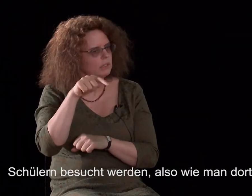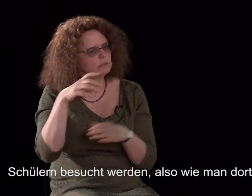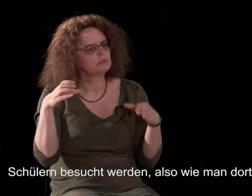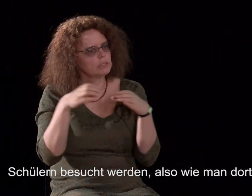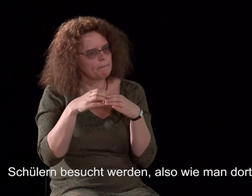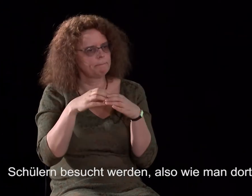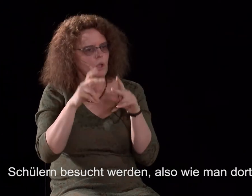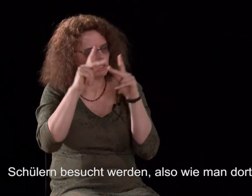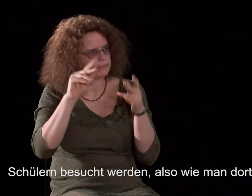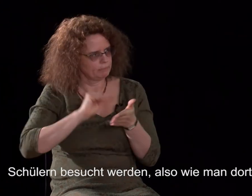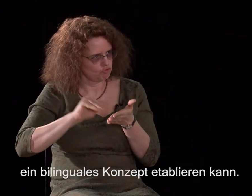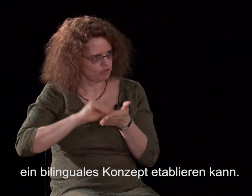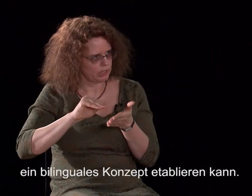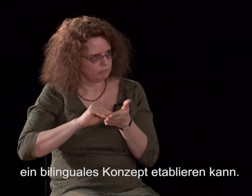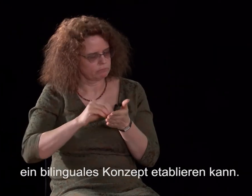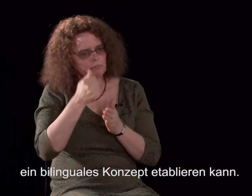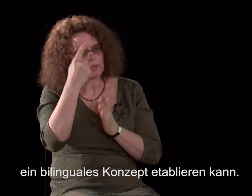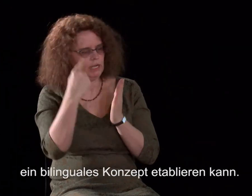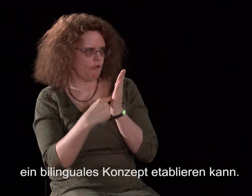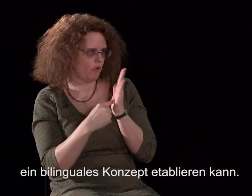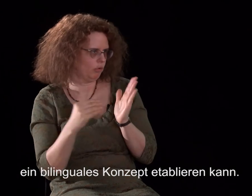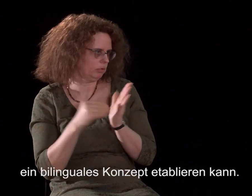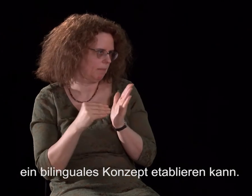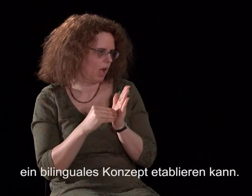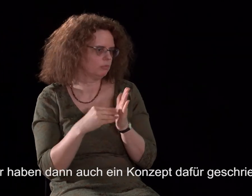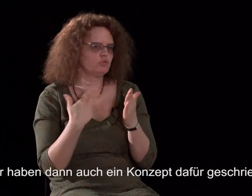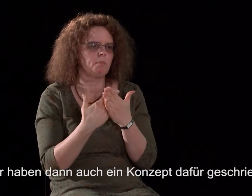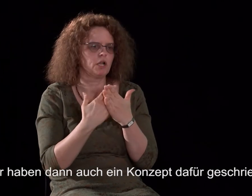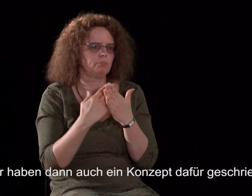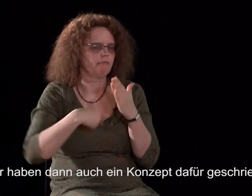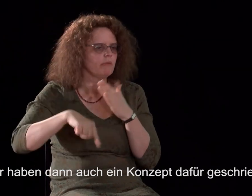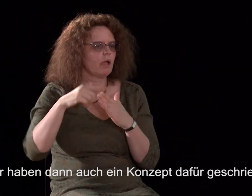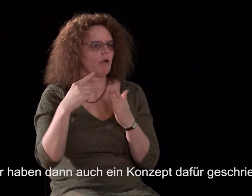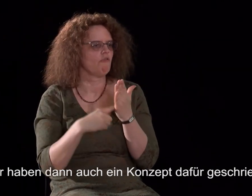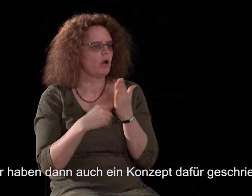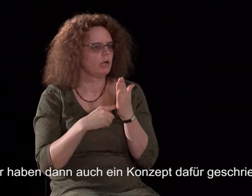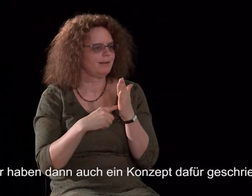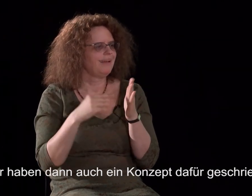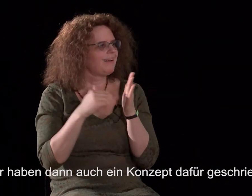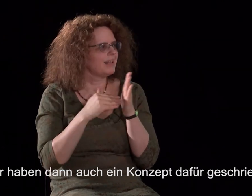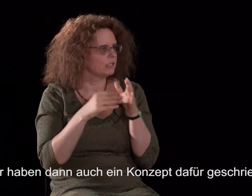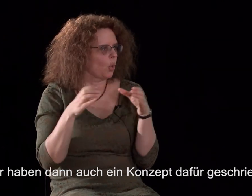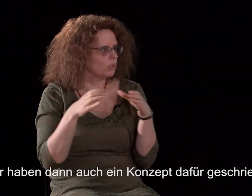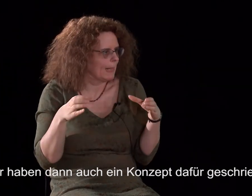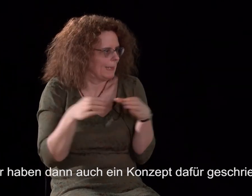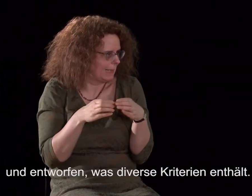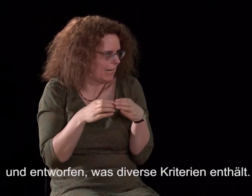Wie kann man ein bilinguales Konzept dort etablieren? Und wir haben ein, ja, auch ein Konzept dafür geschrieben und entworfen,